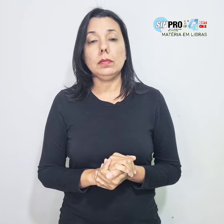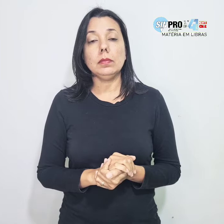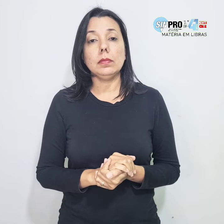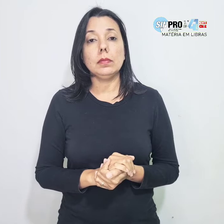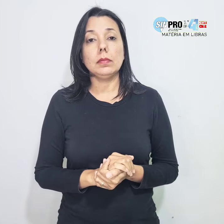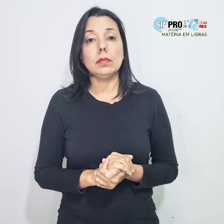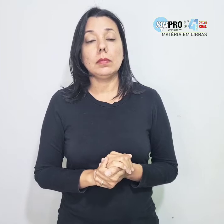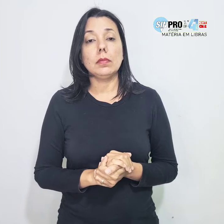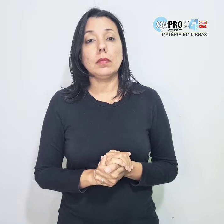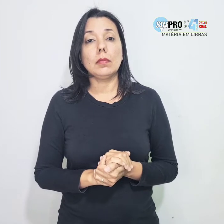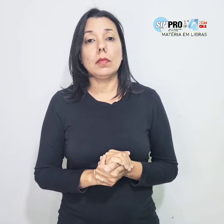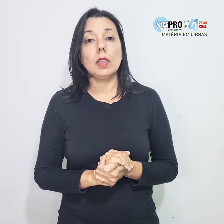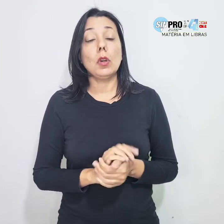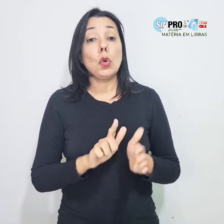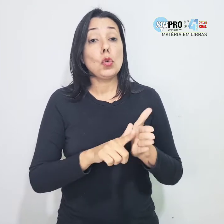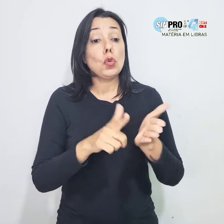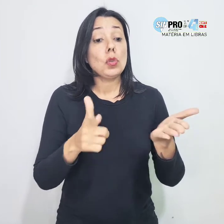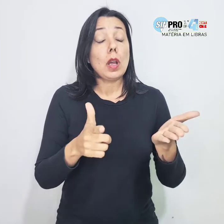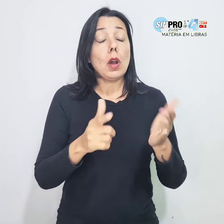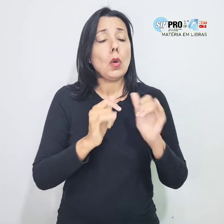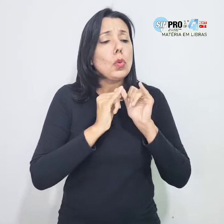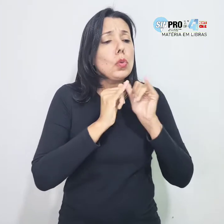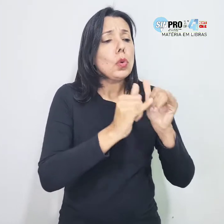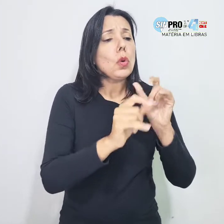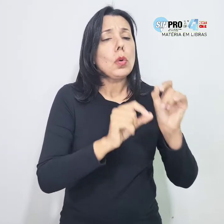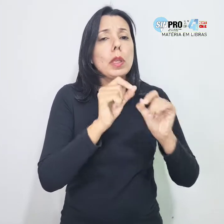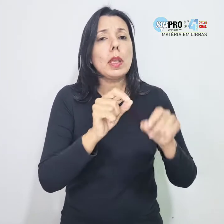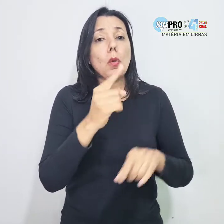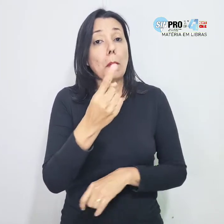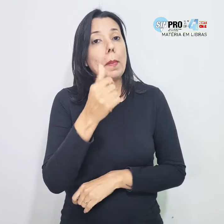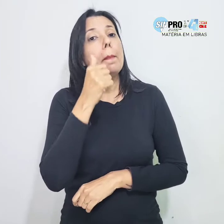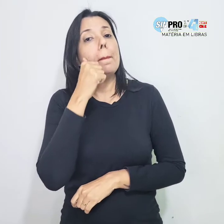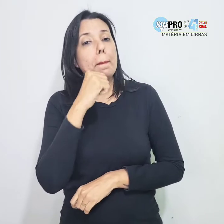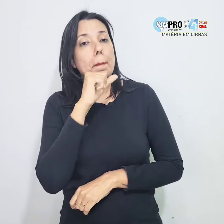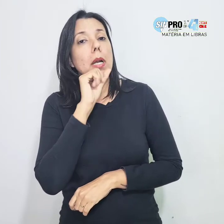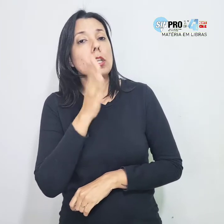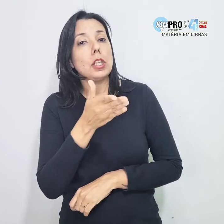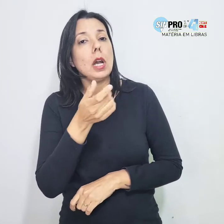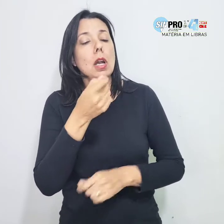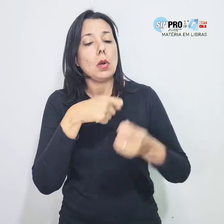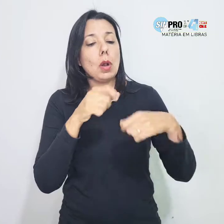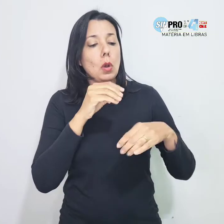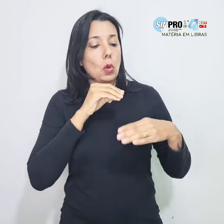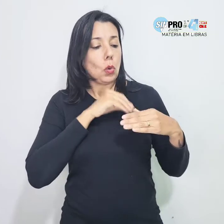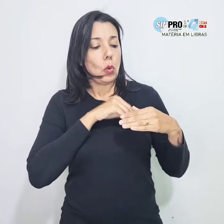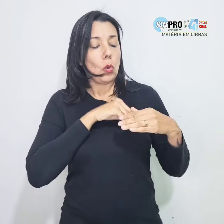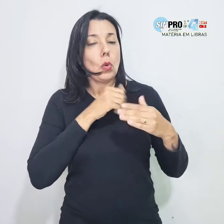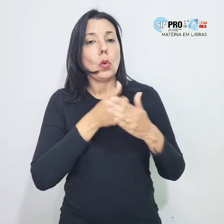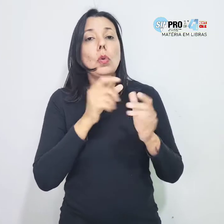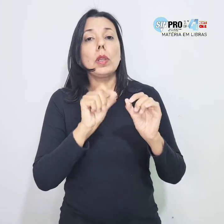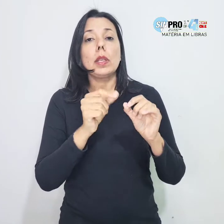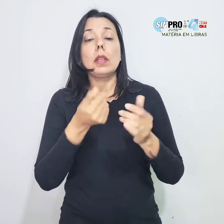A imprensa local noticiou o caso de uma mãe que já economizou 4.000 libras, mais